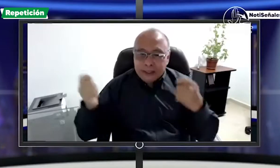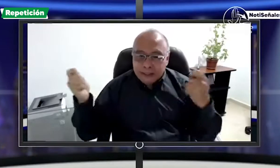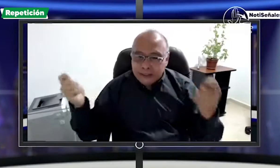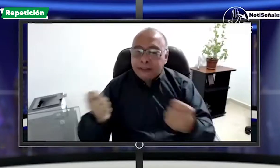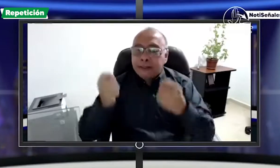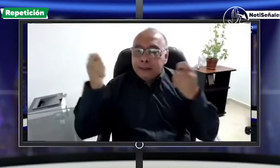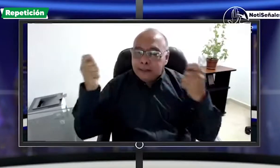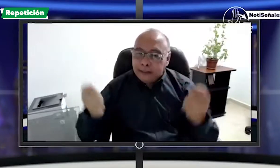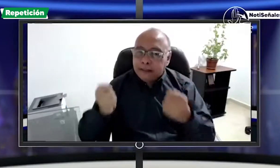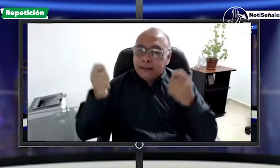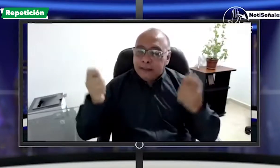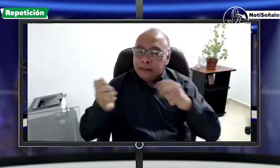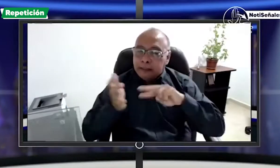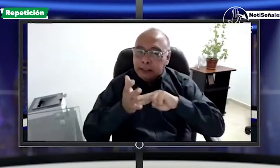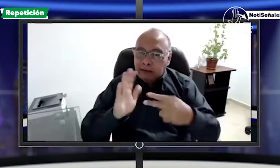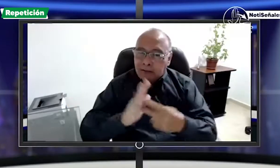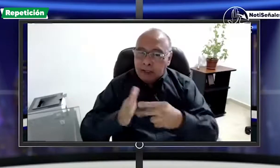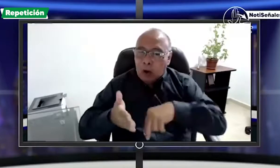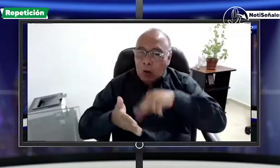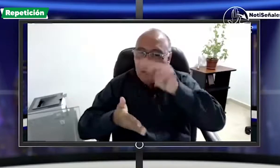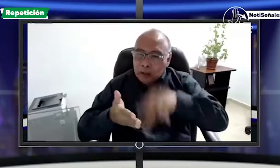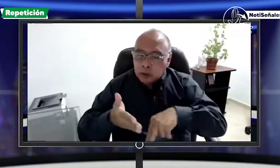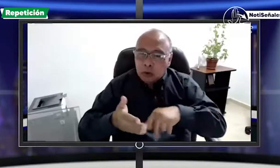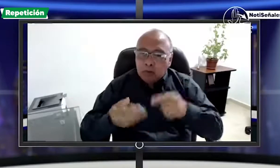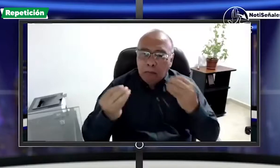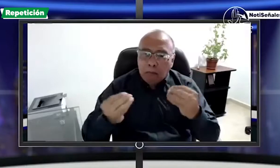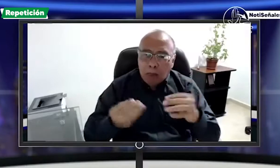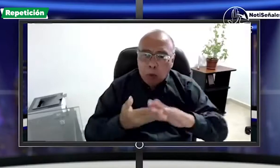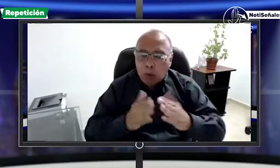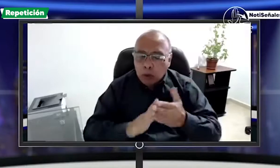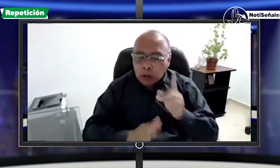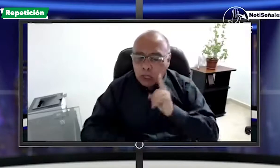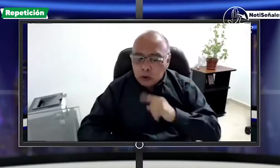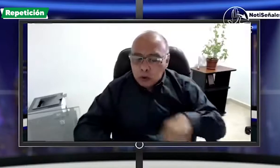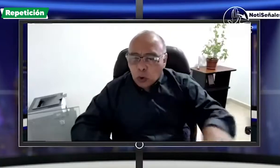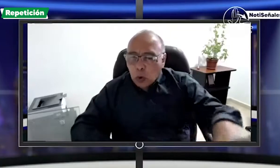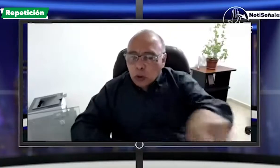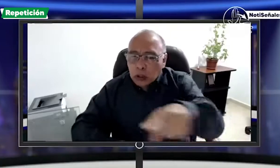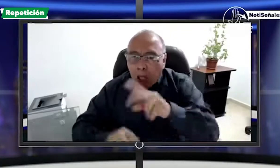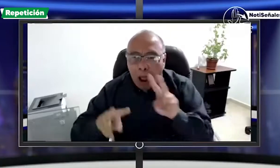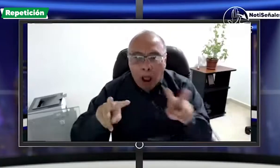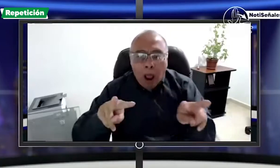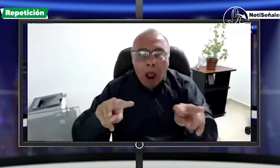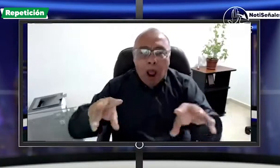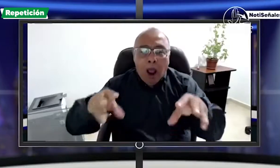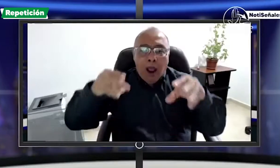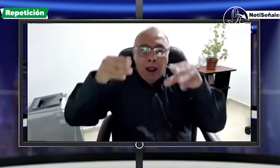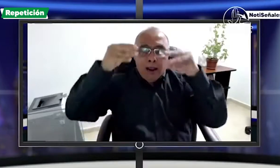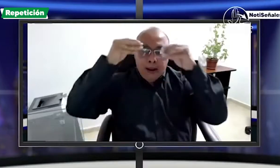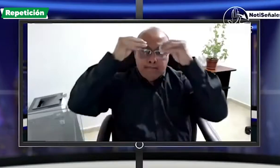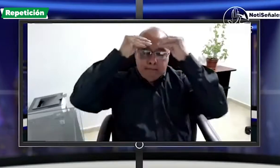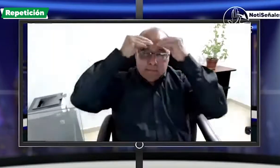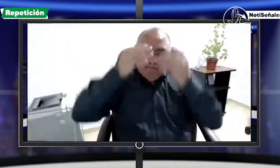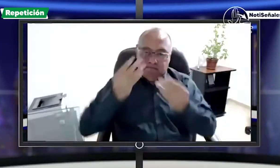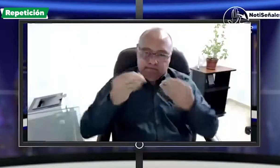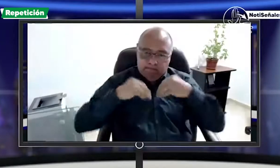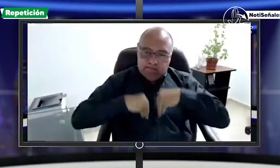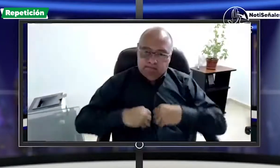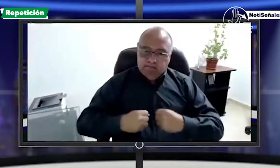Estatuto Constitucional Y que se promuevan Entonces Los derechos De las personas Con discapacidad Esa